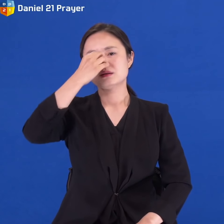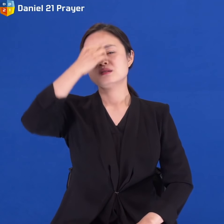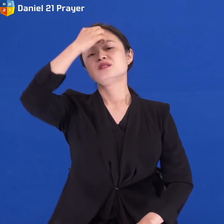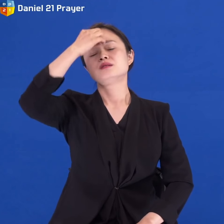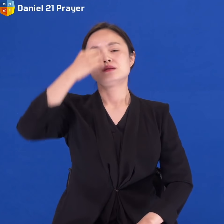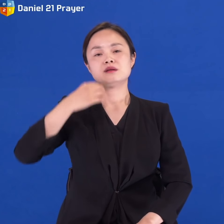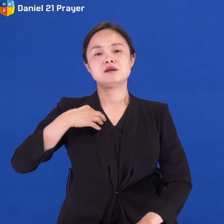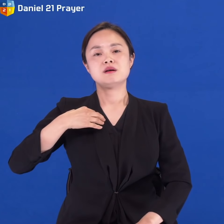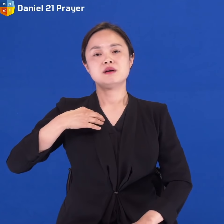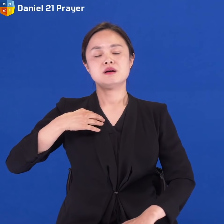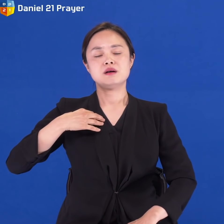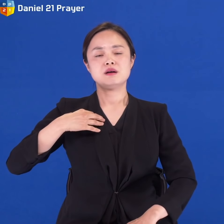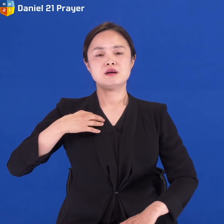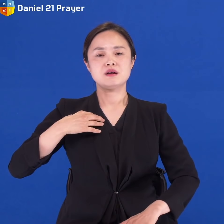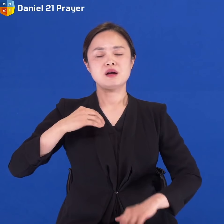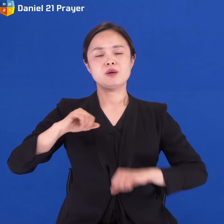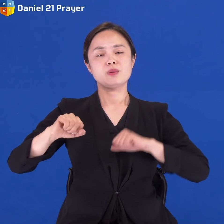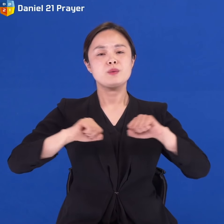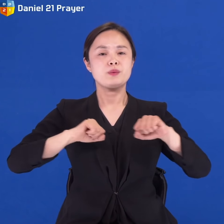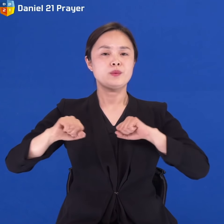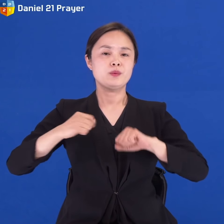악한 성도였습니다.